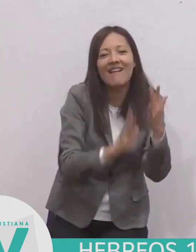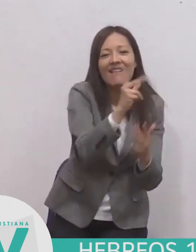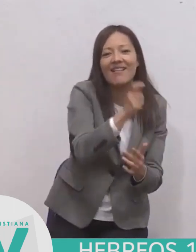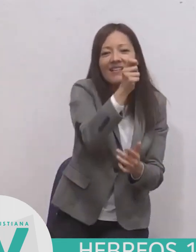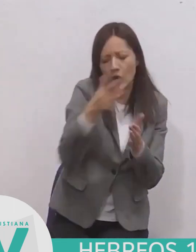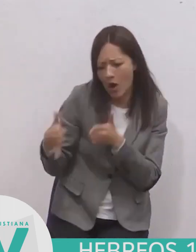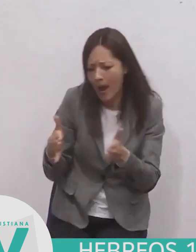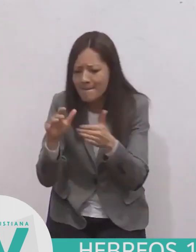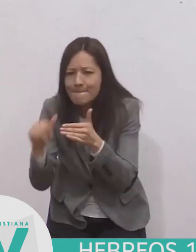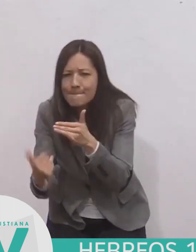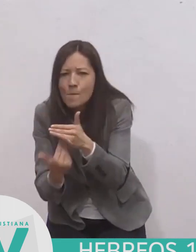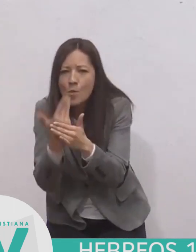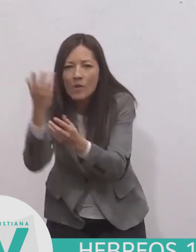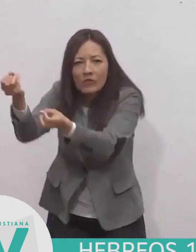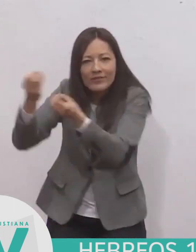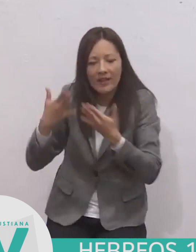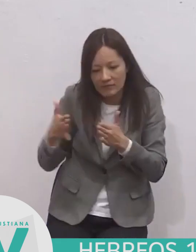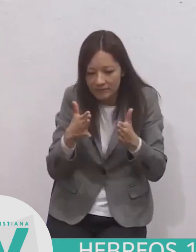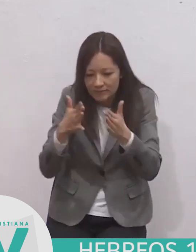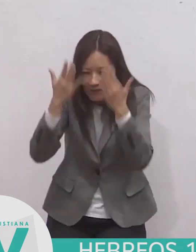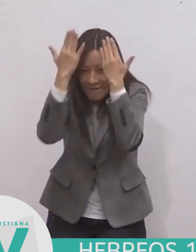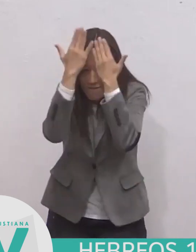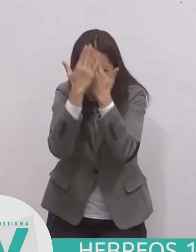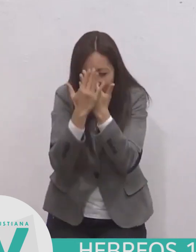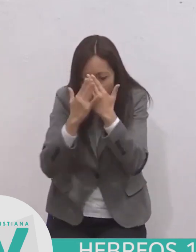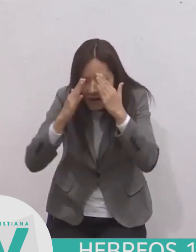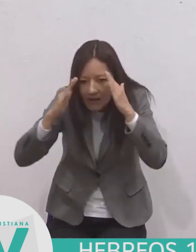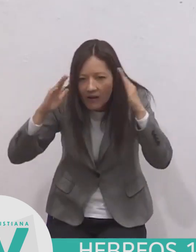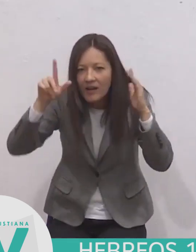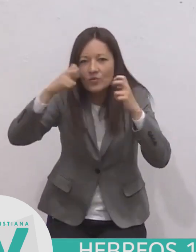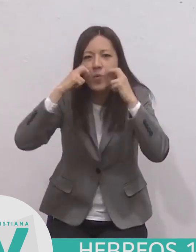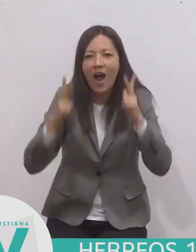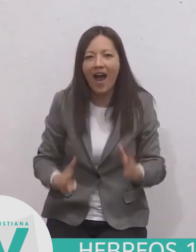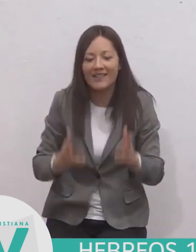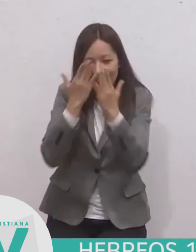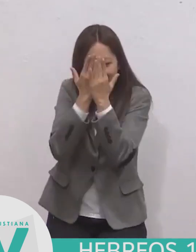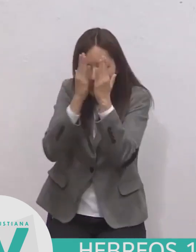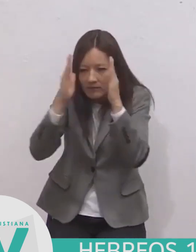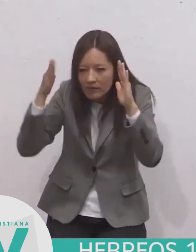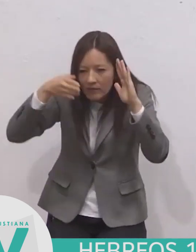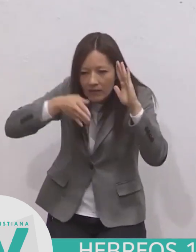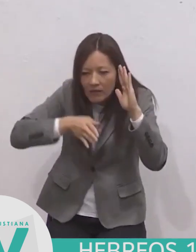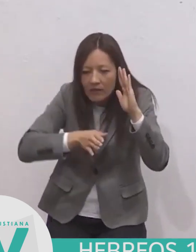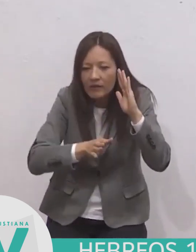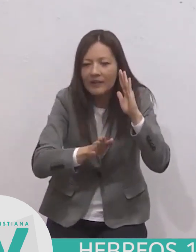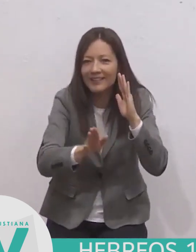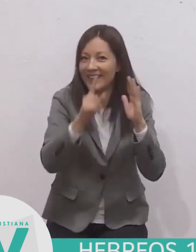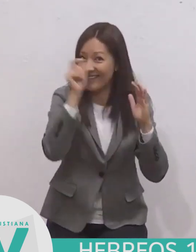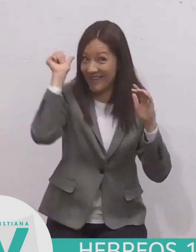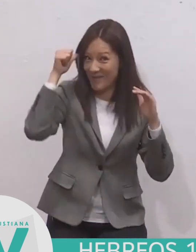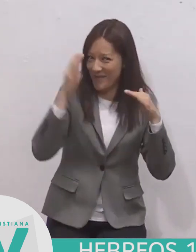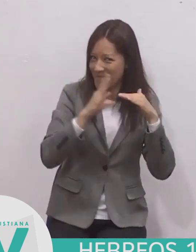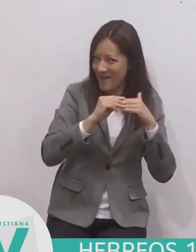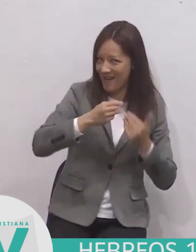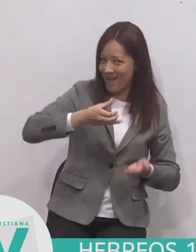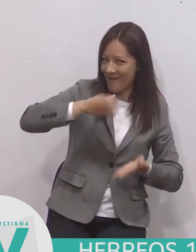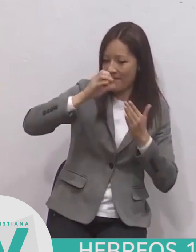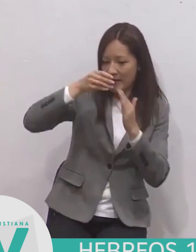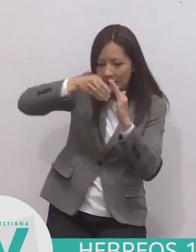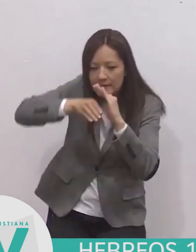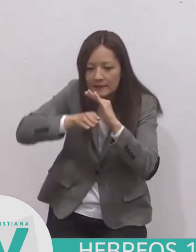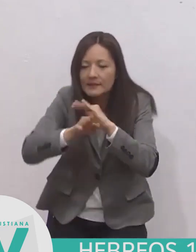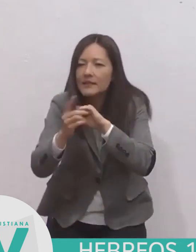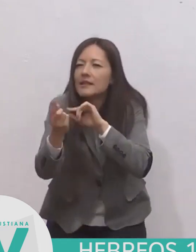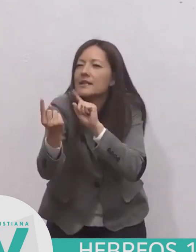nuevo y vivo que Él nos abrió a través del velo, esto es de su carne, el pan y la copa. Acerquémonos